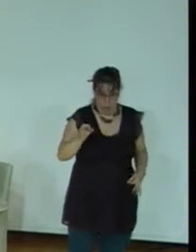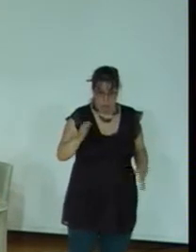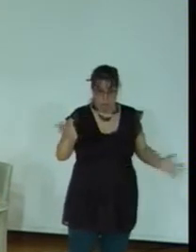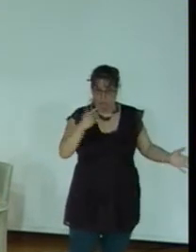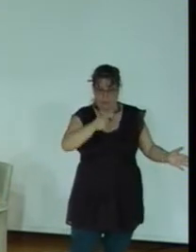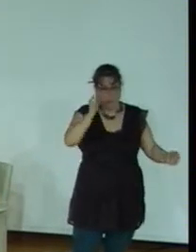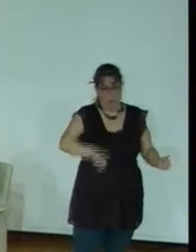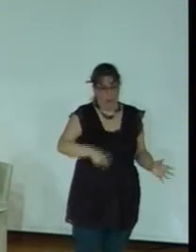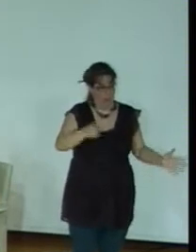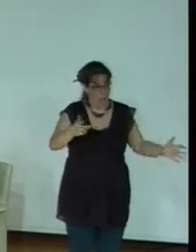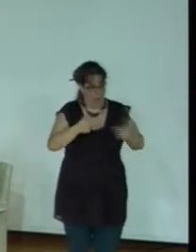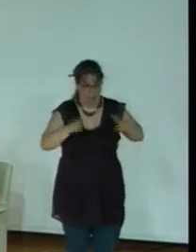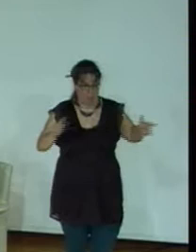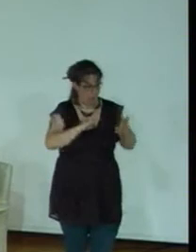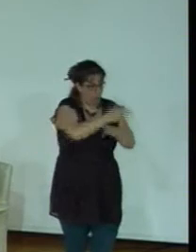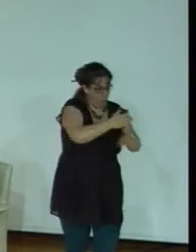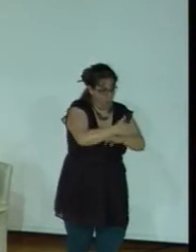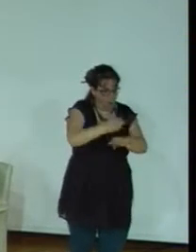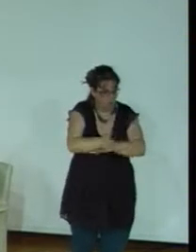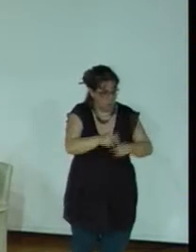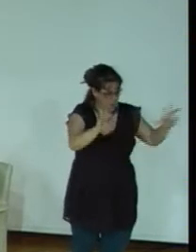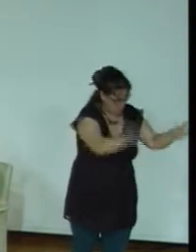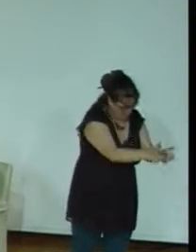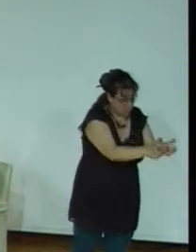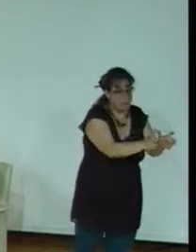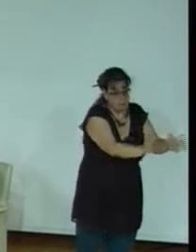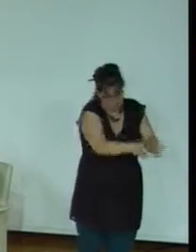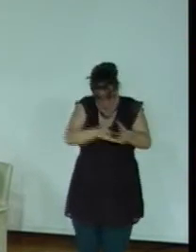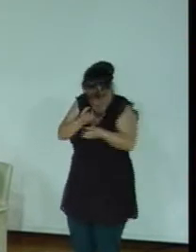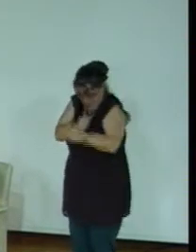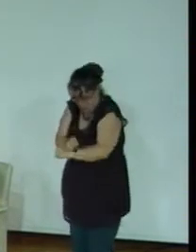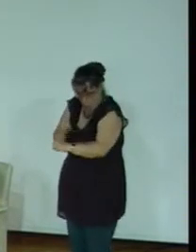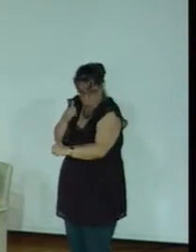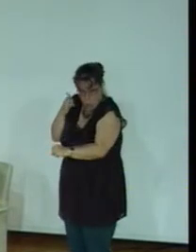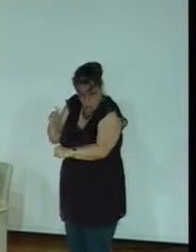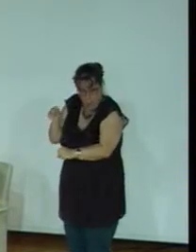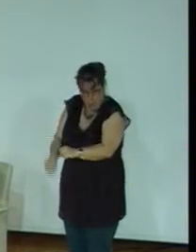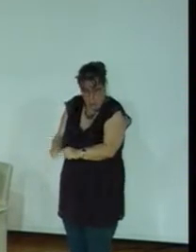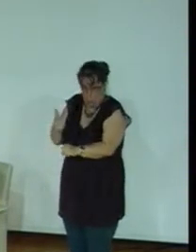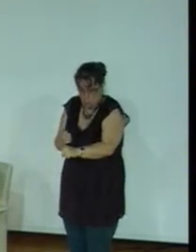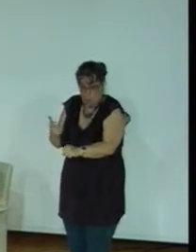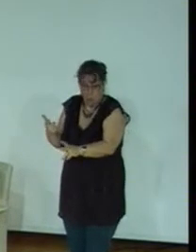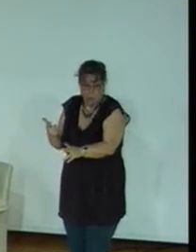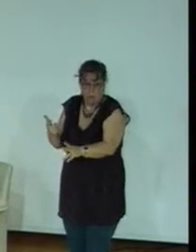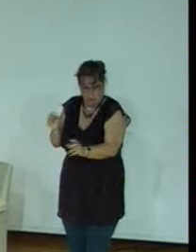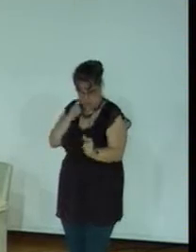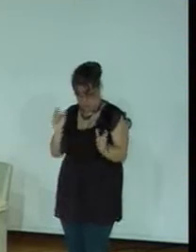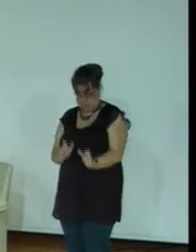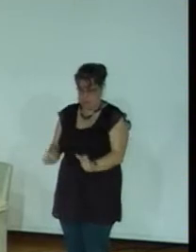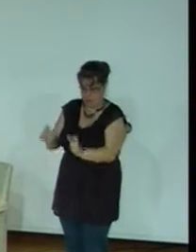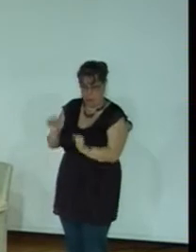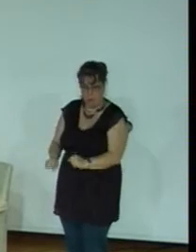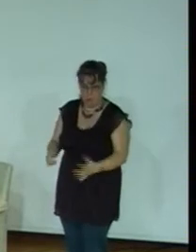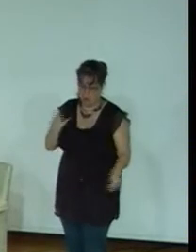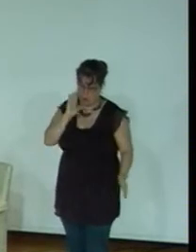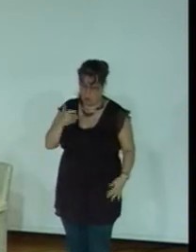prendre ce que vous voulez, arrêter qui vous voulez et les détenir pendant un temps donné. Donc, non, il y a un